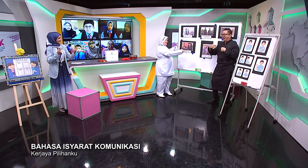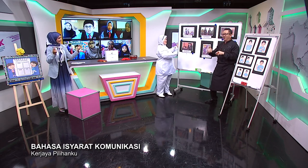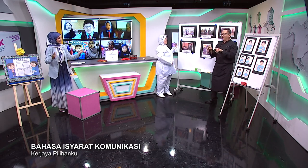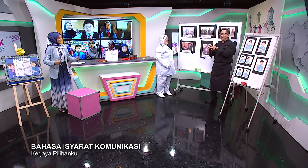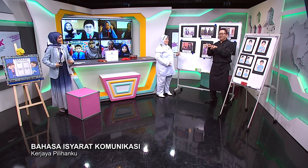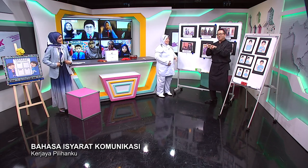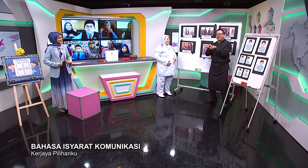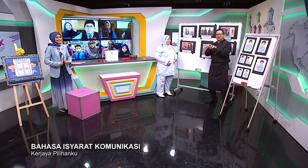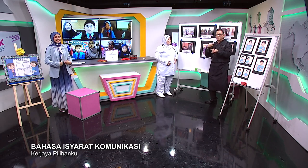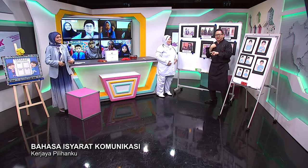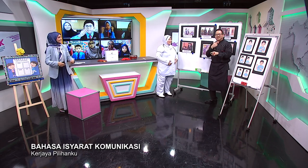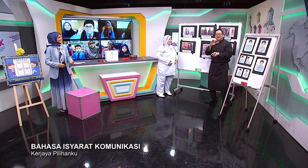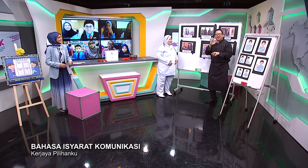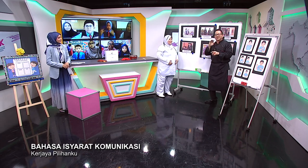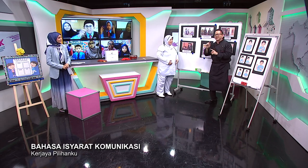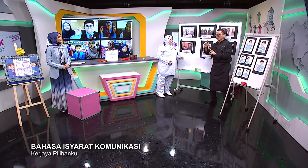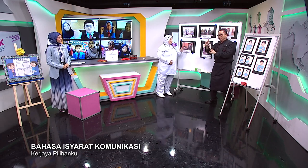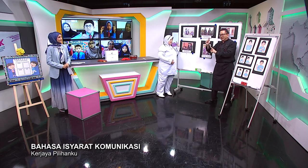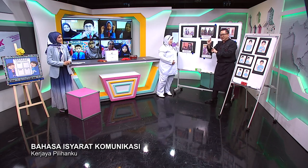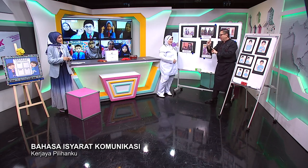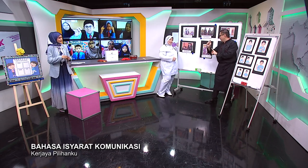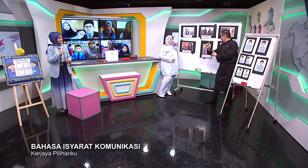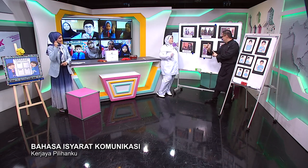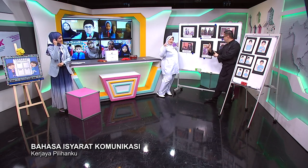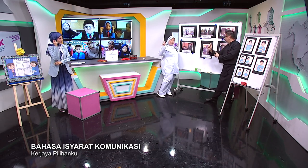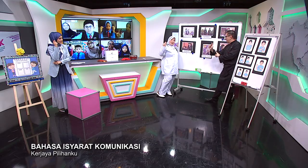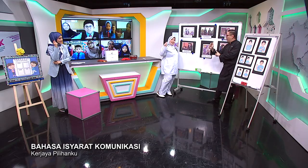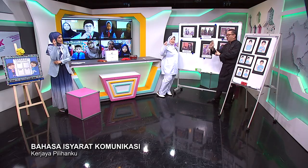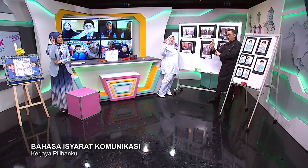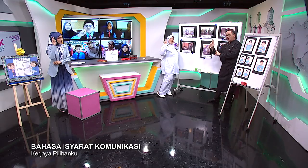masak. Okey, sama-sama kita eja.